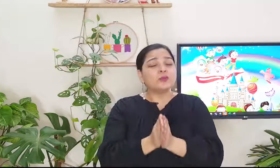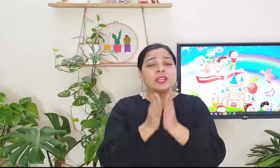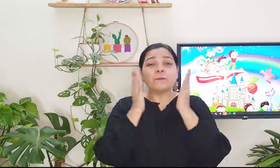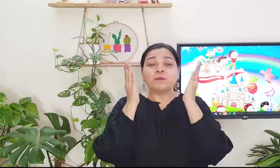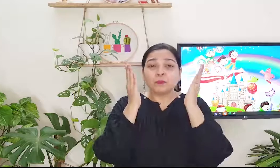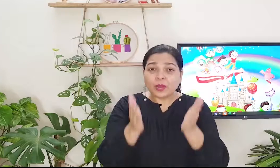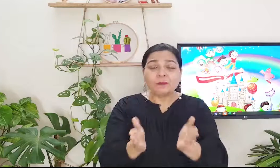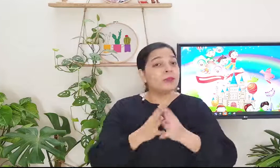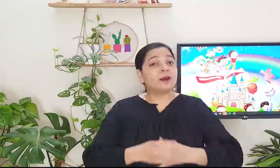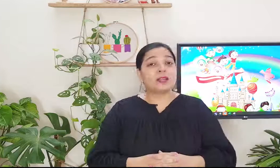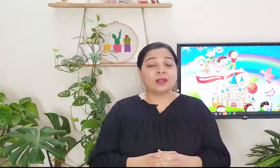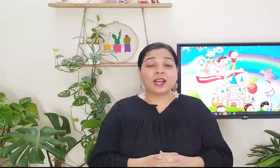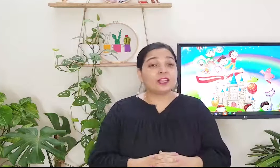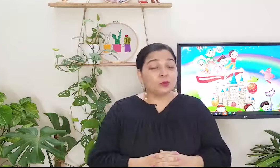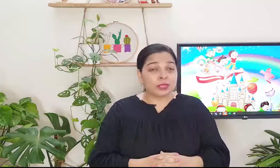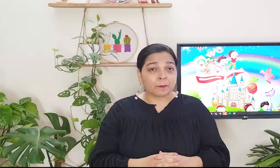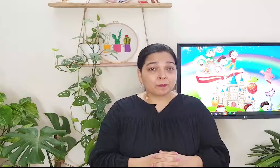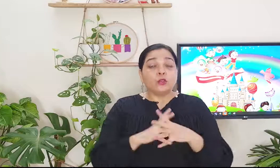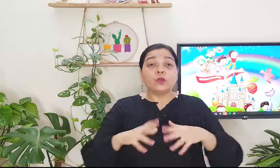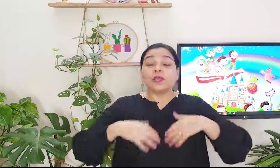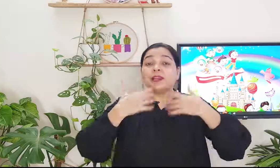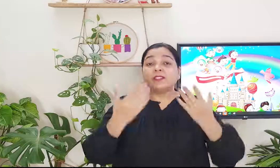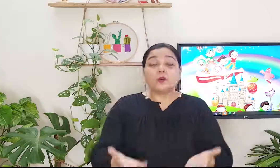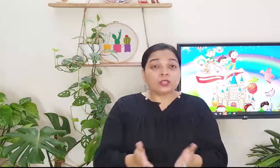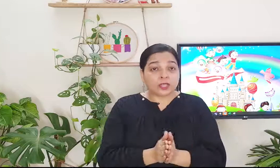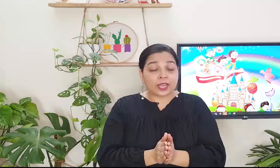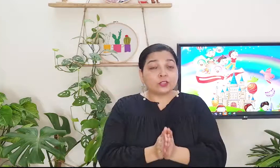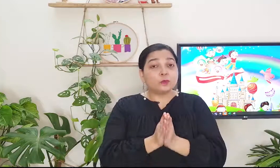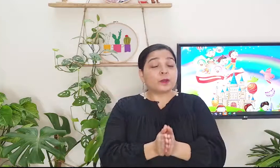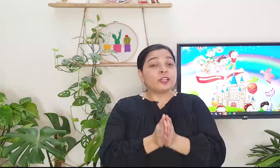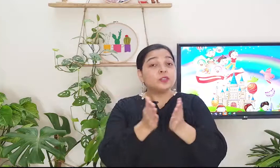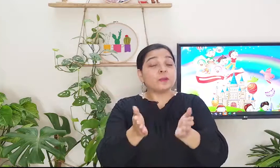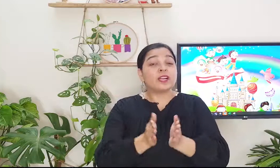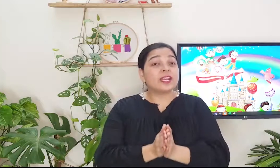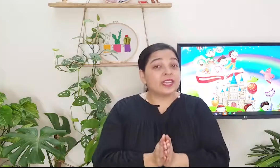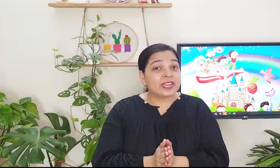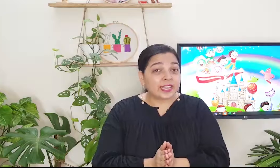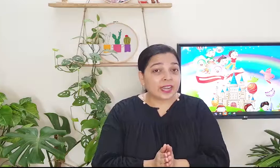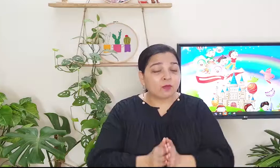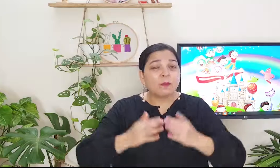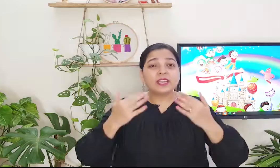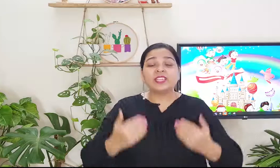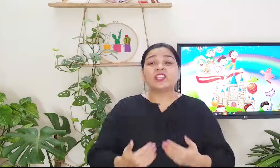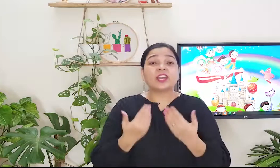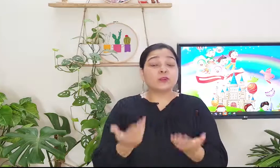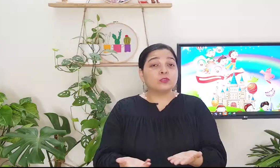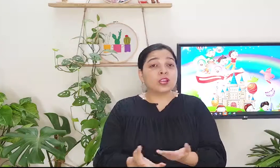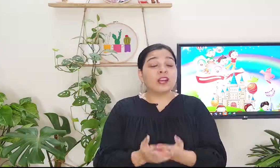ব্যাপারে, ঈশ্বরের ভালোবাসার কথা বলি, হালেলুইয়া। তো সবাই প্রথমে ঈশ্বর যে আমাদেরকে করতে বলেছেন সেটা হলো